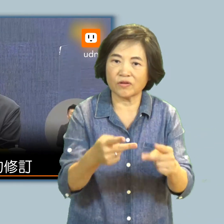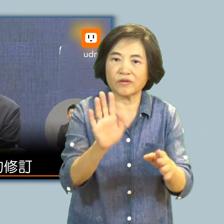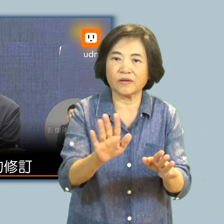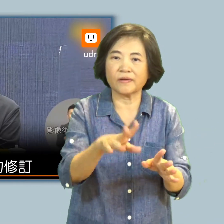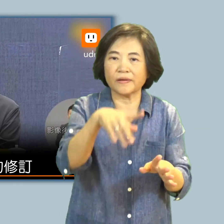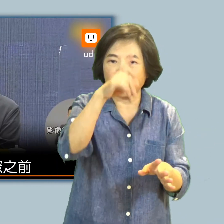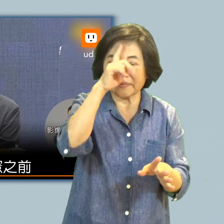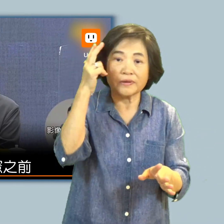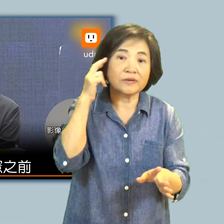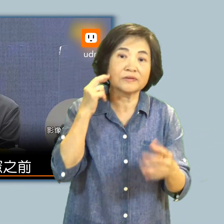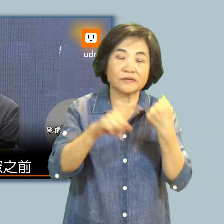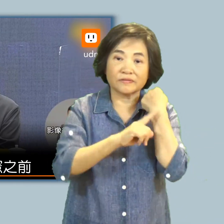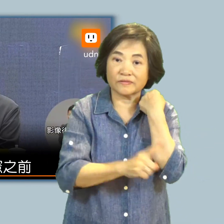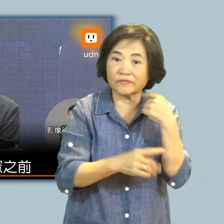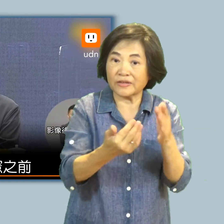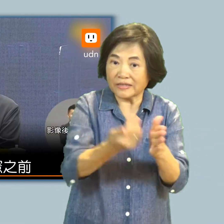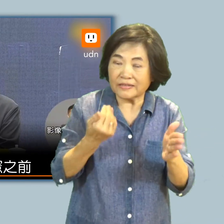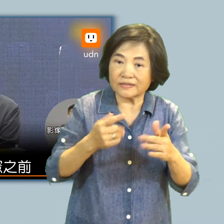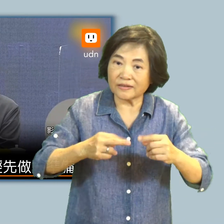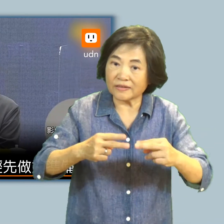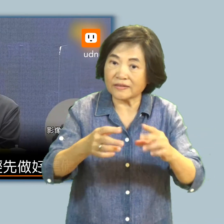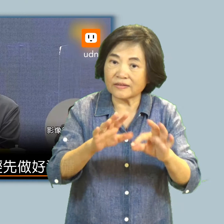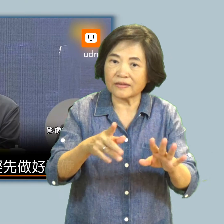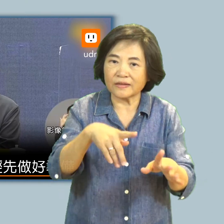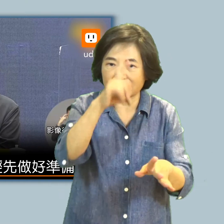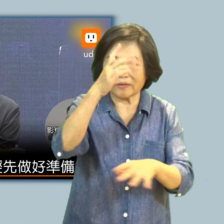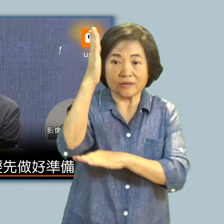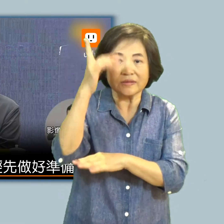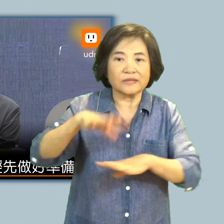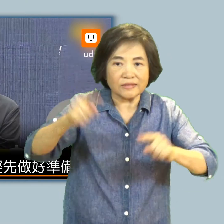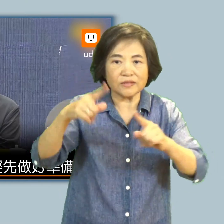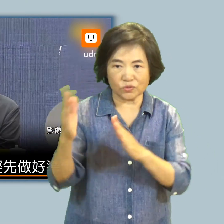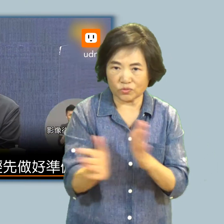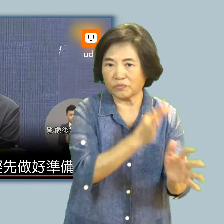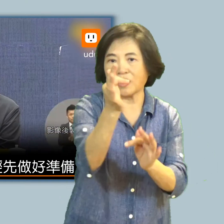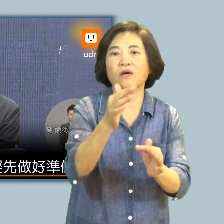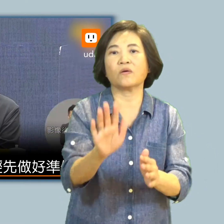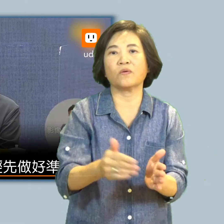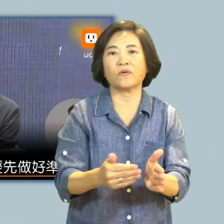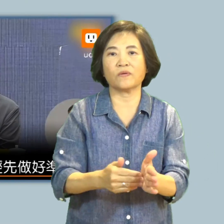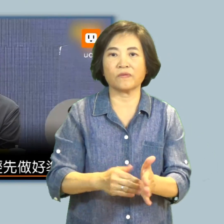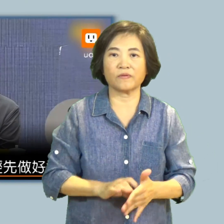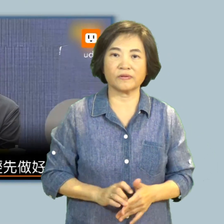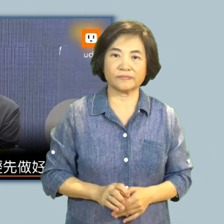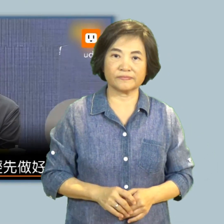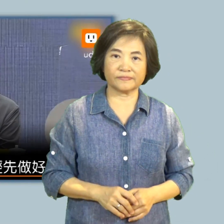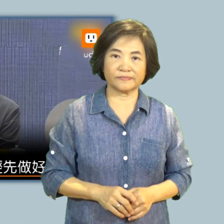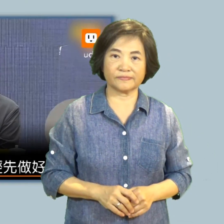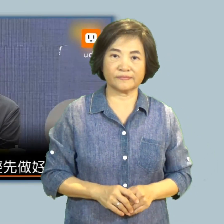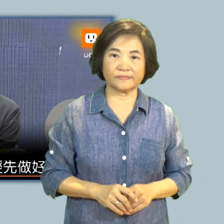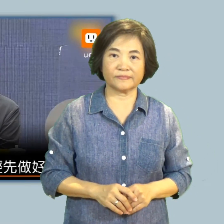法律的修订，希望我们在修宪之前也让民众觉得政府已经先做好准备。